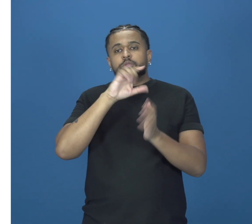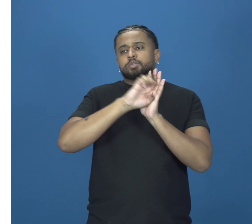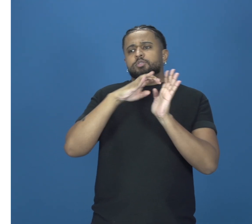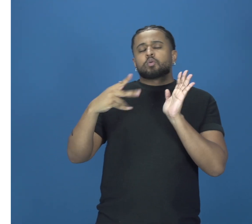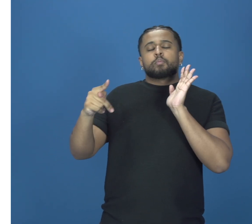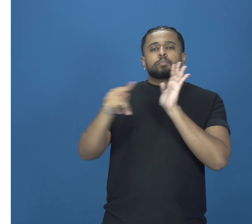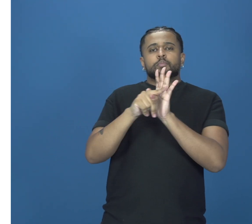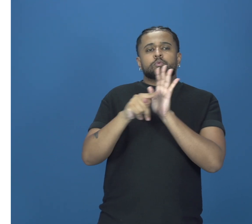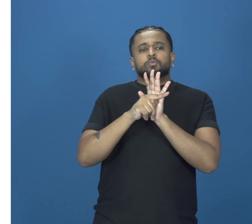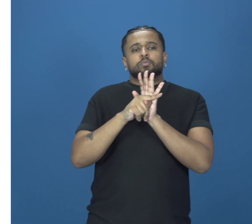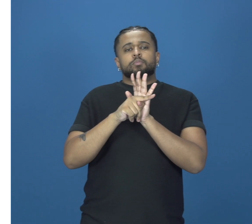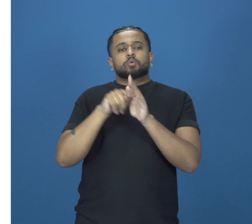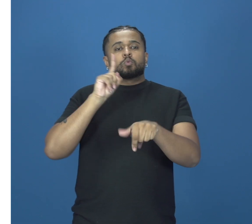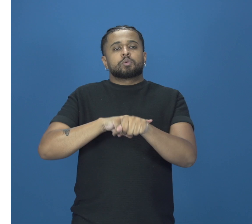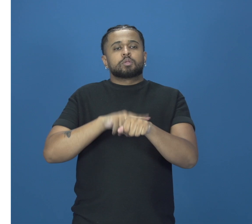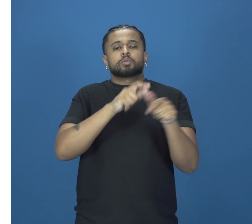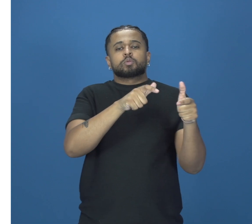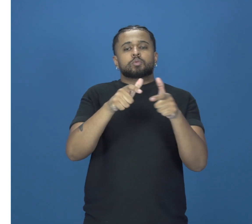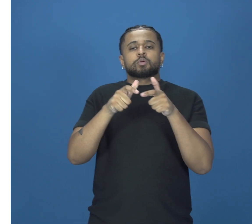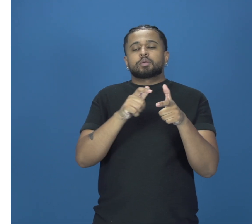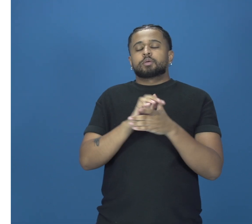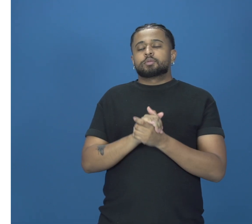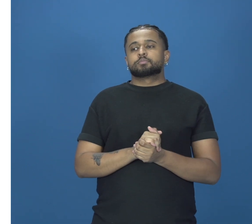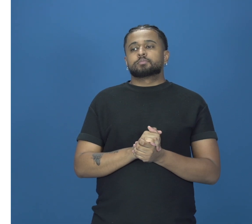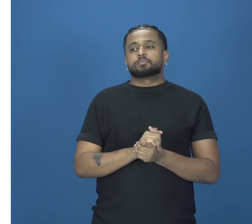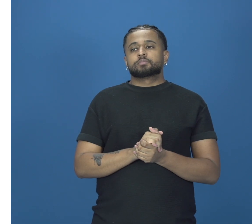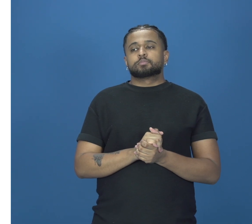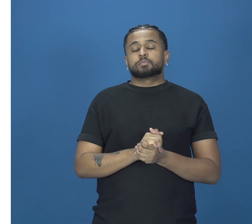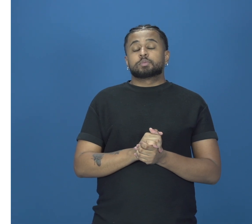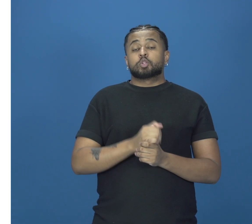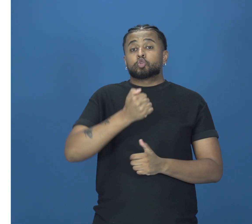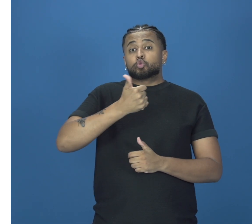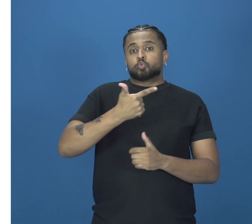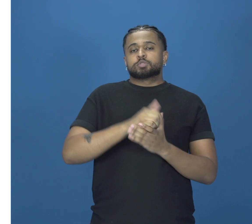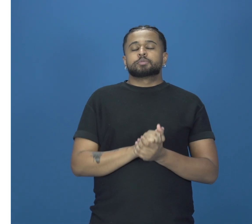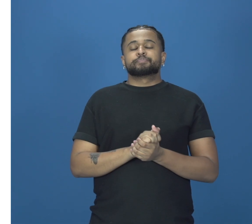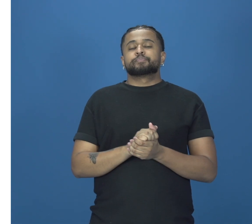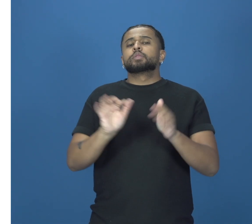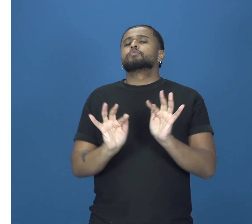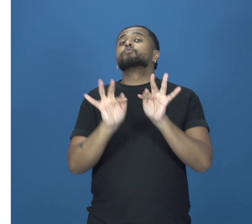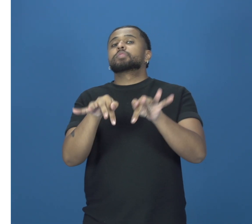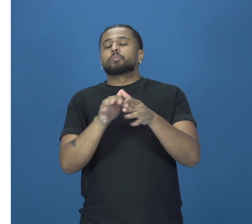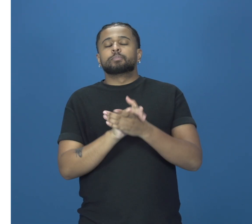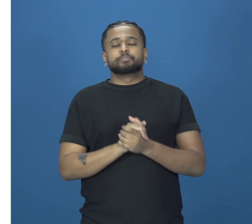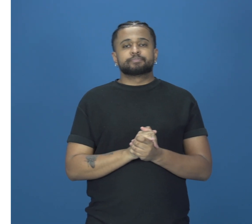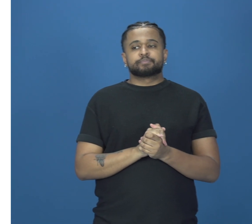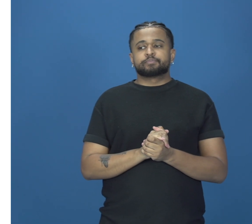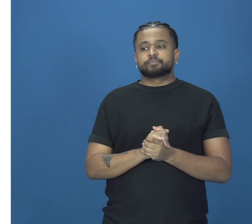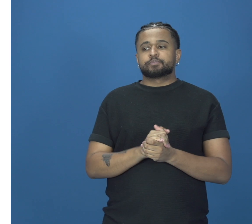edital próprio, bem como a horários e locais de atendimento. Número 12. Das disposições